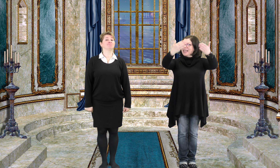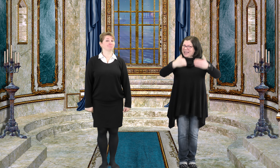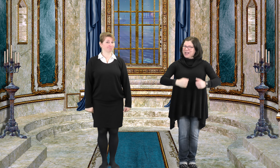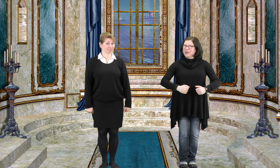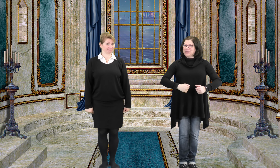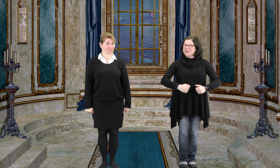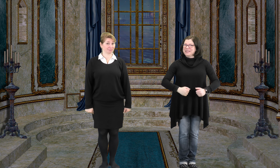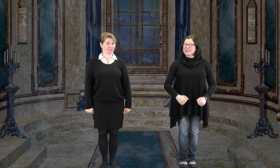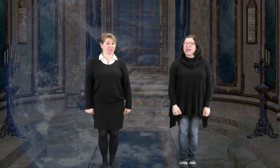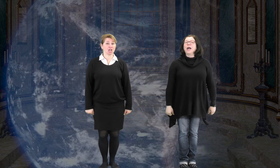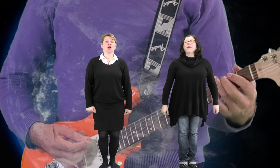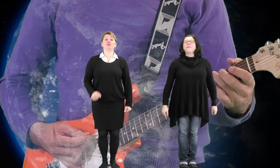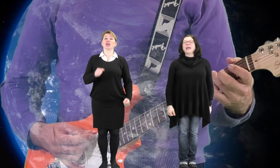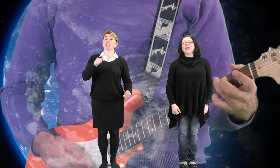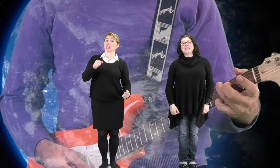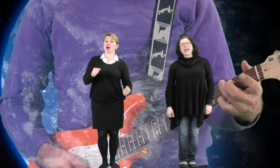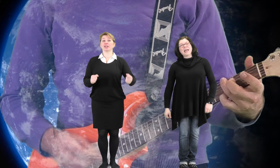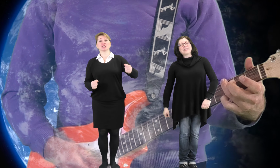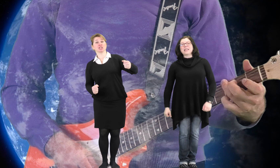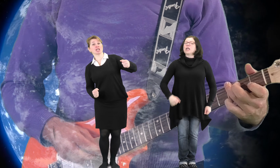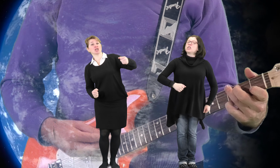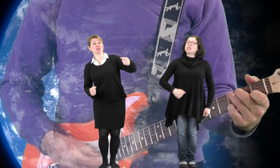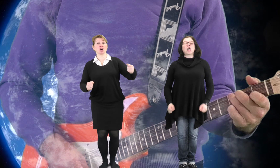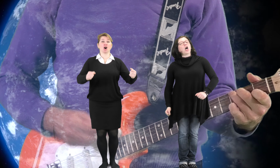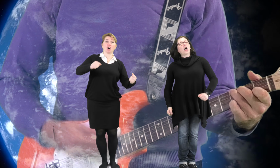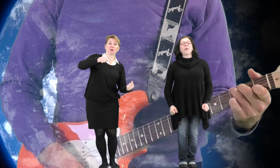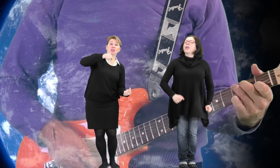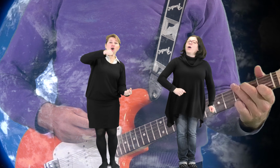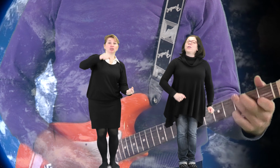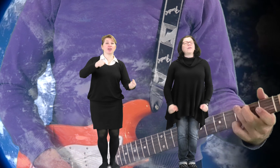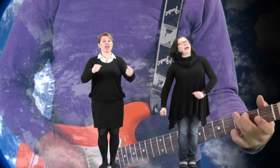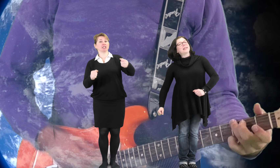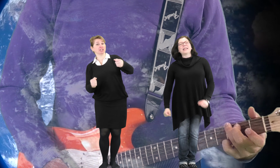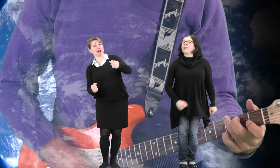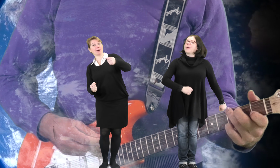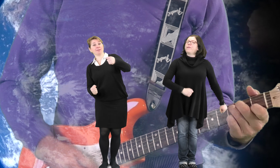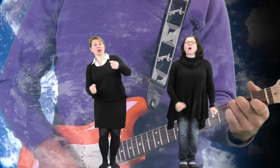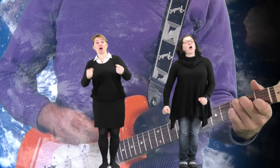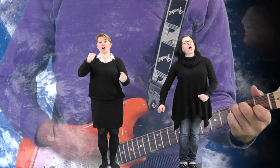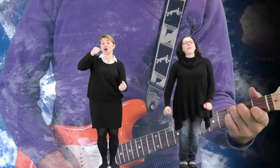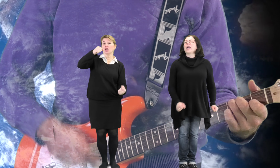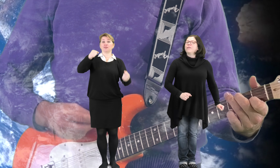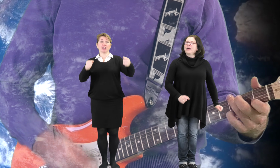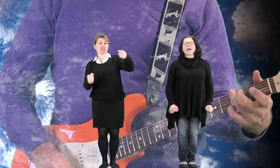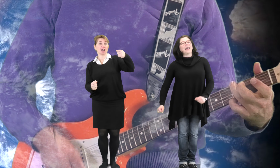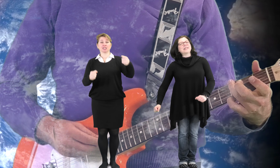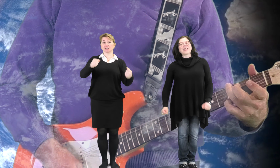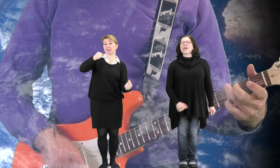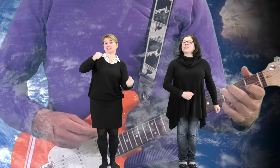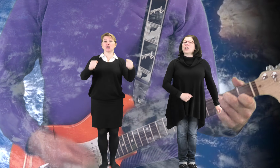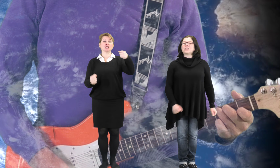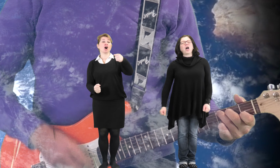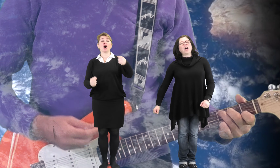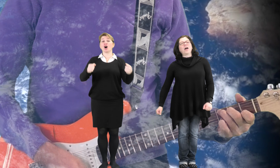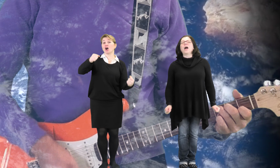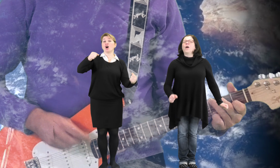uns hier raus. Wir tanzen jetzt aus dem und werden dabei froh. Wir reisen